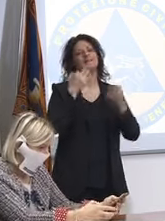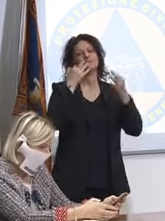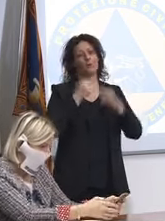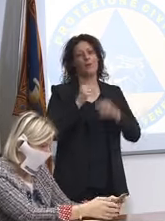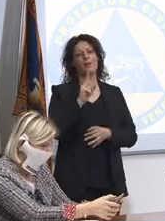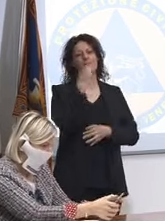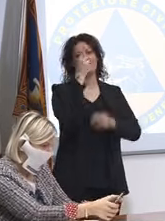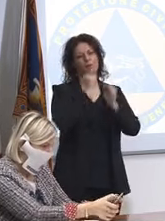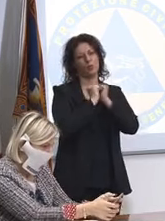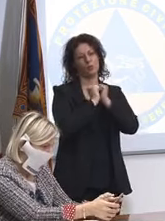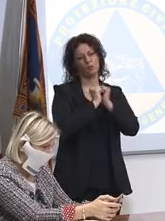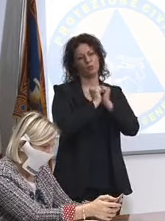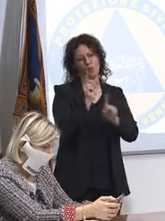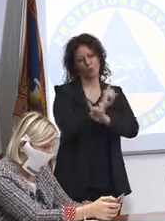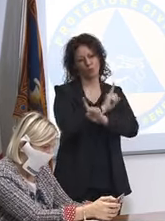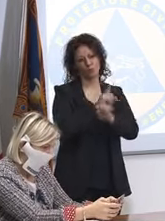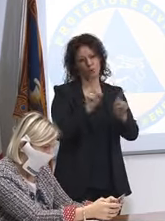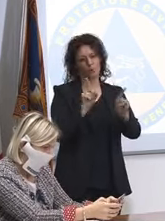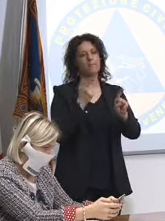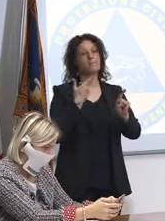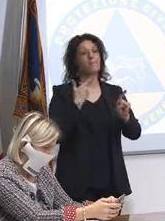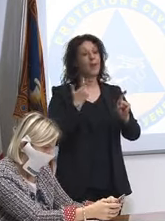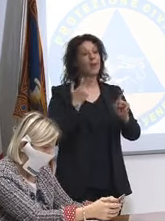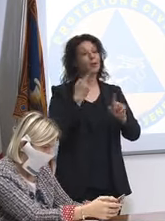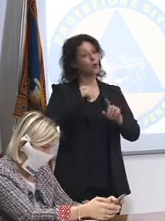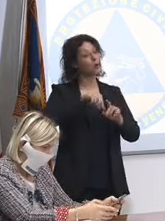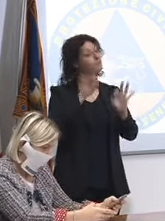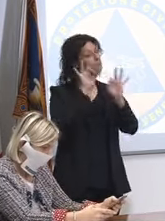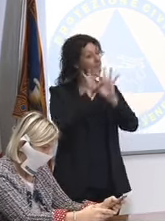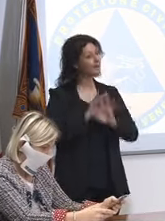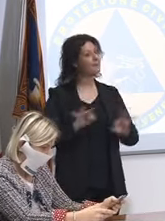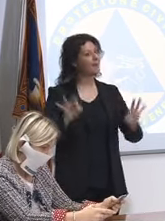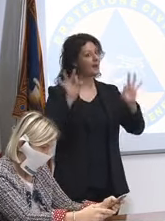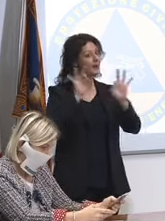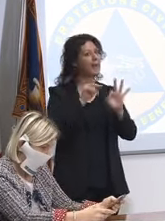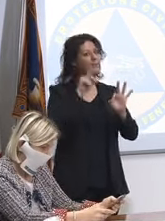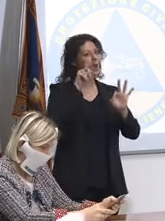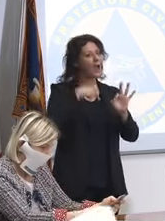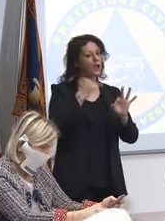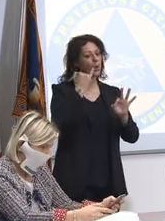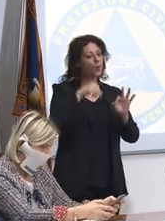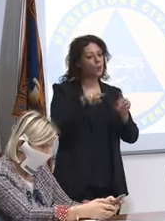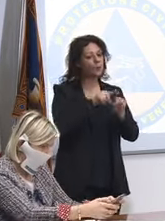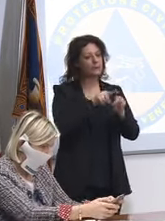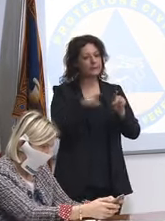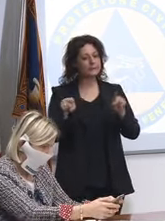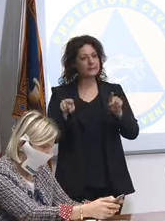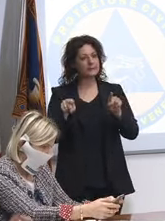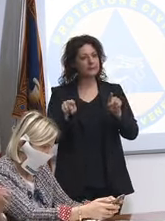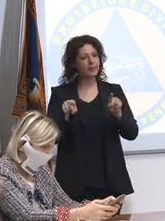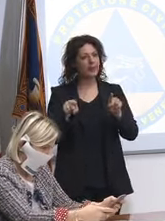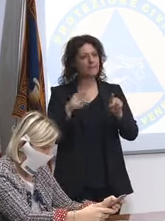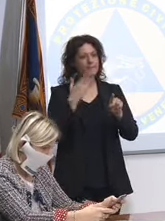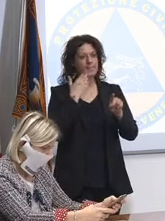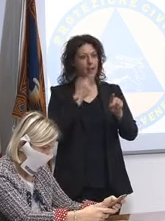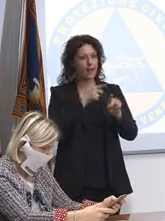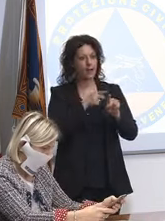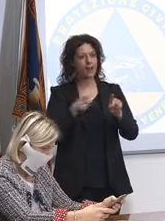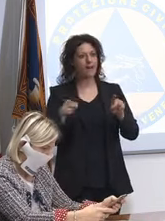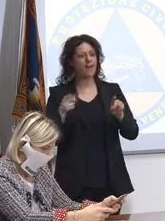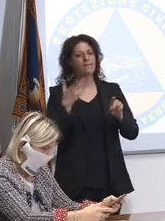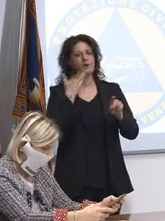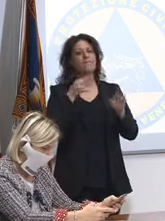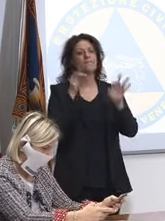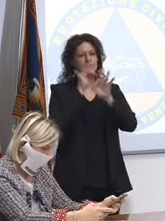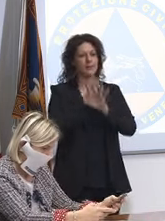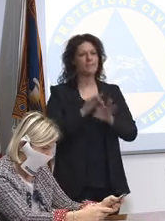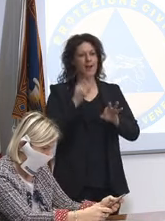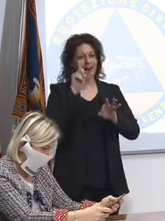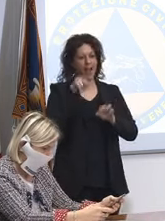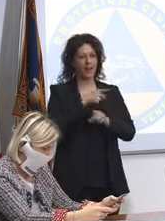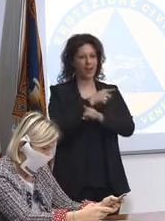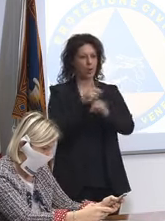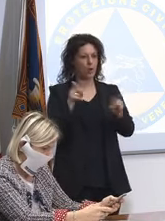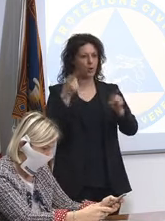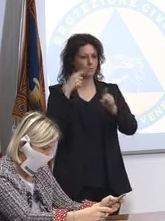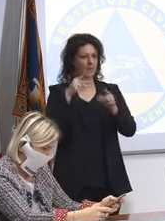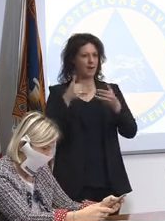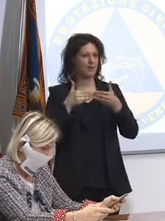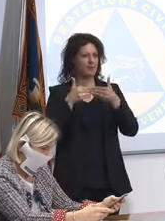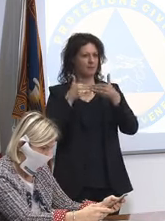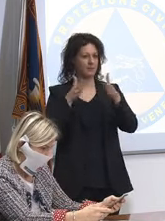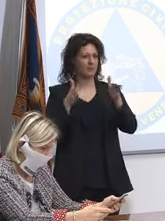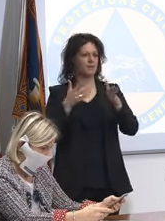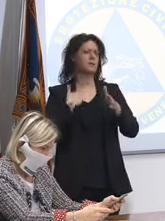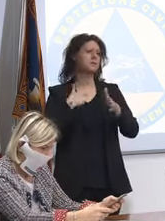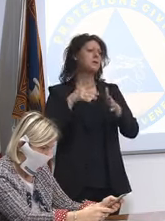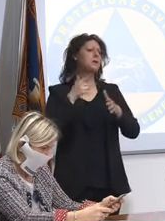di fare in modo di mettere in fila queste ultime attività assieme alle terme e quant'altro, e di riuscire sicuramente a